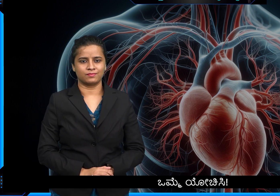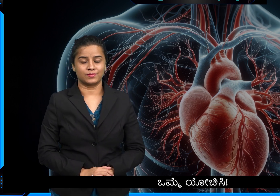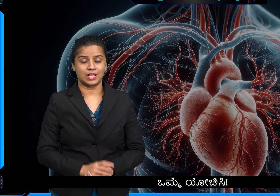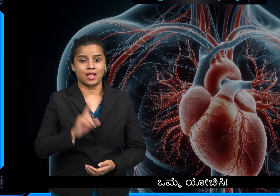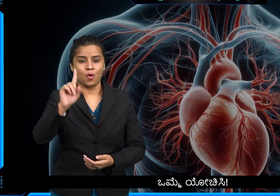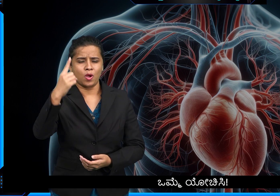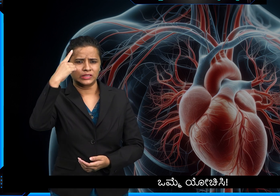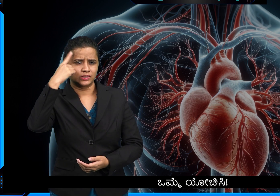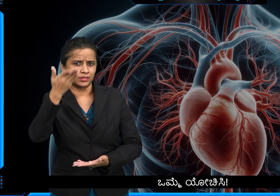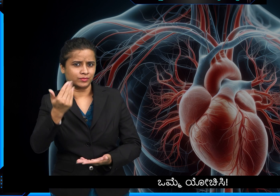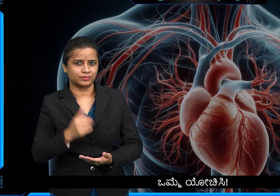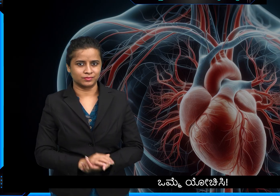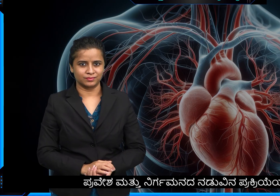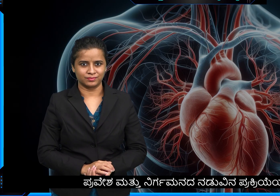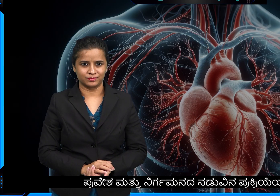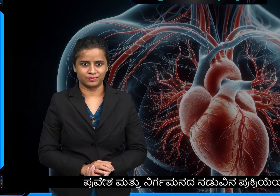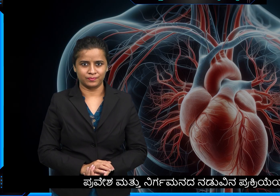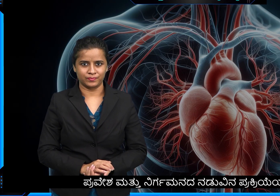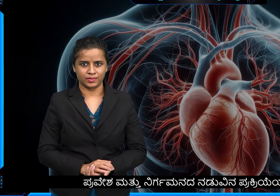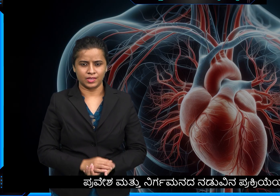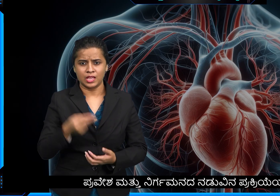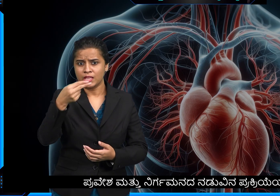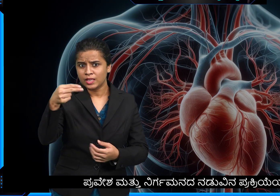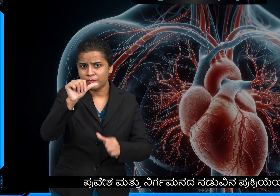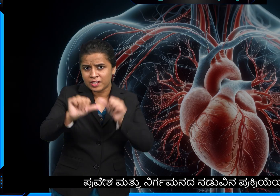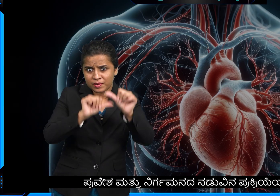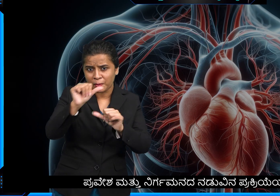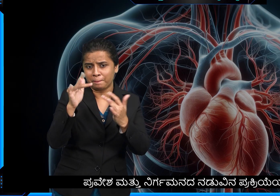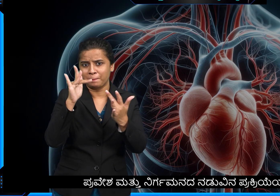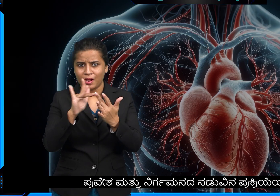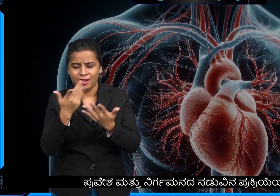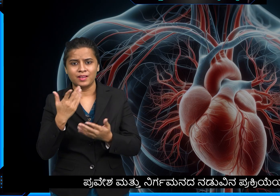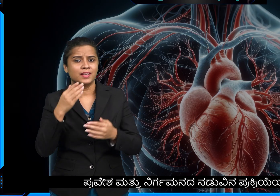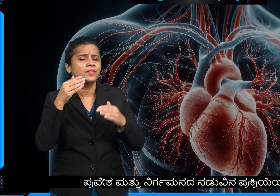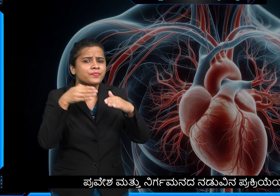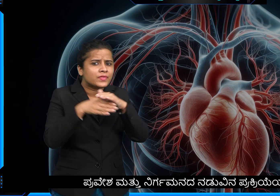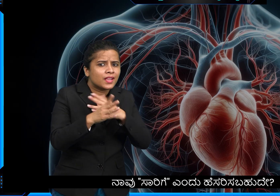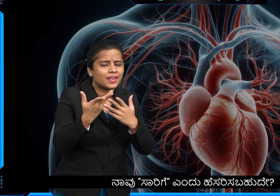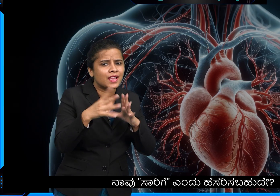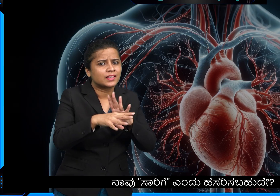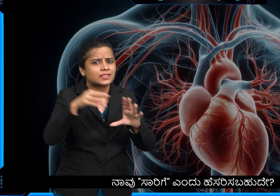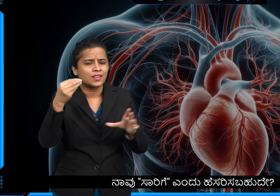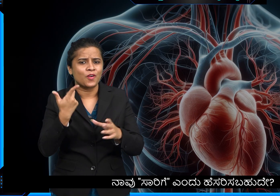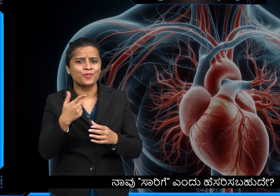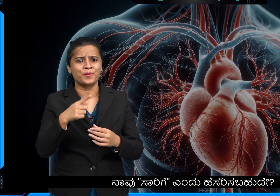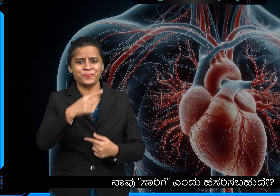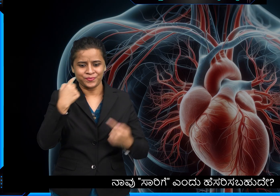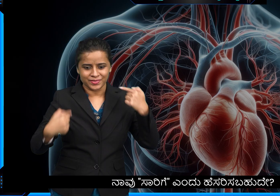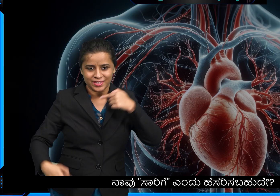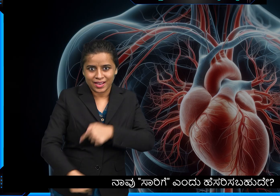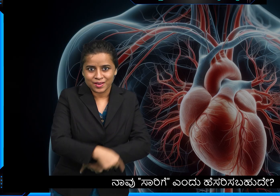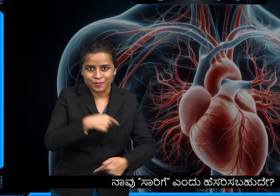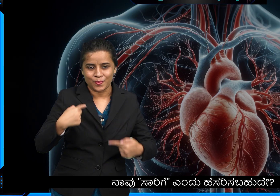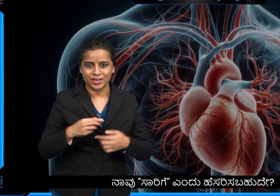ಒಮ್ಮೆ ಯೋಚಿಸಿ, ಪ್ರವೇಶ ಮತ್ತು ನಿರ್ಗಮನದ ನಡುವಿನ ಪ್ರಕ್ರಿಯೆಯನ್ನು ನಾವು